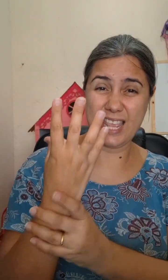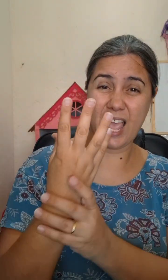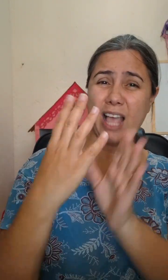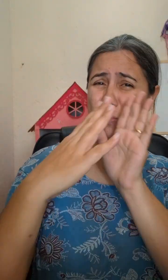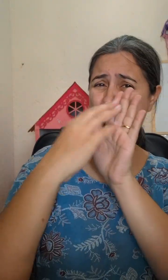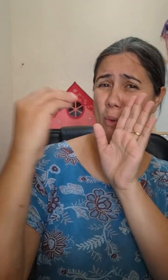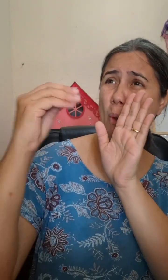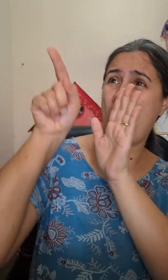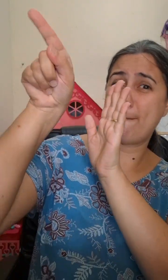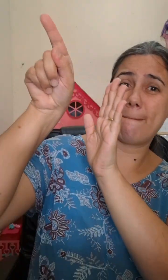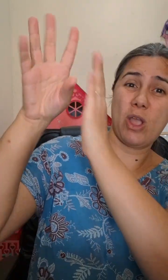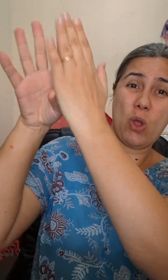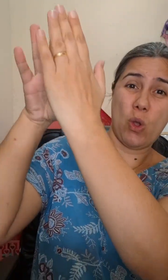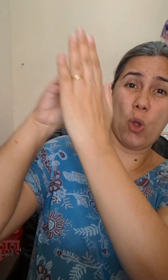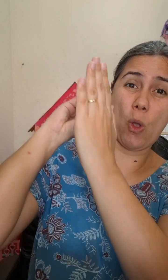e semelhança de Deus.